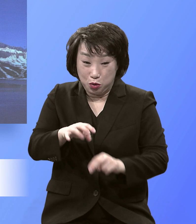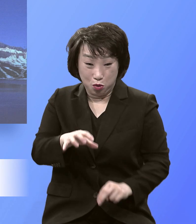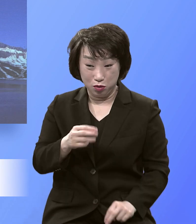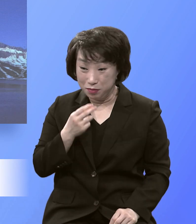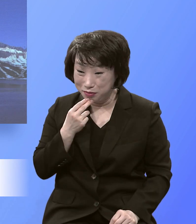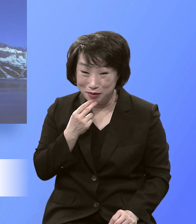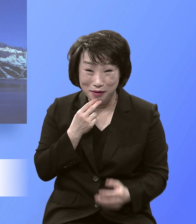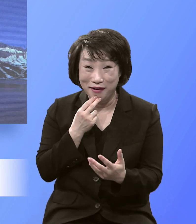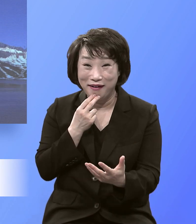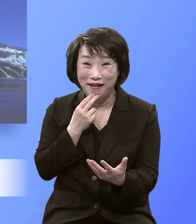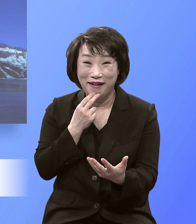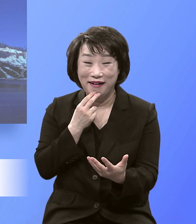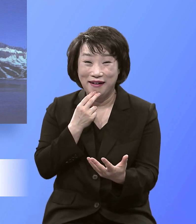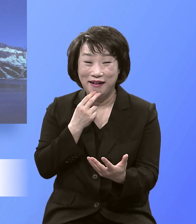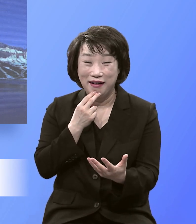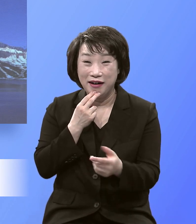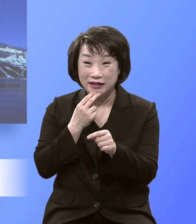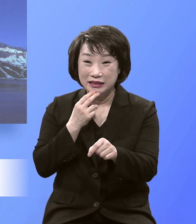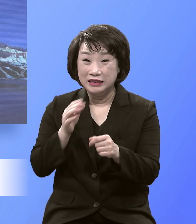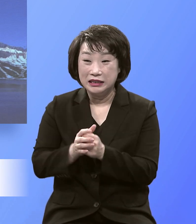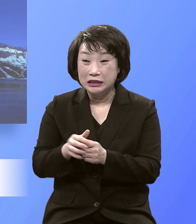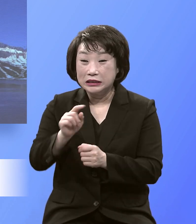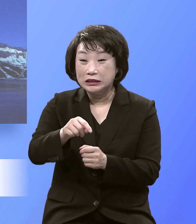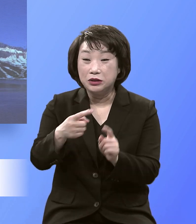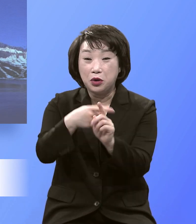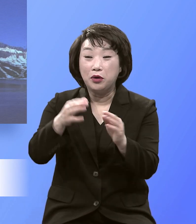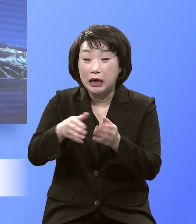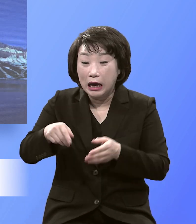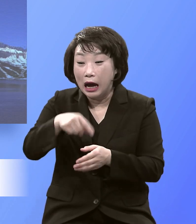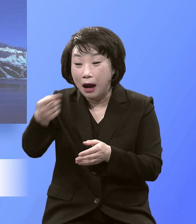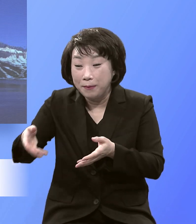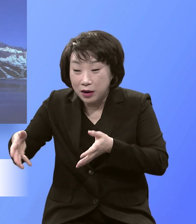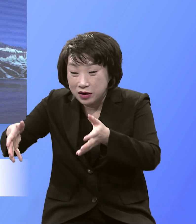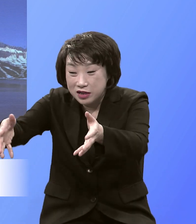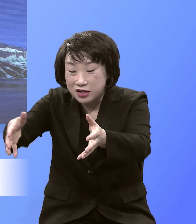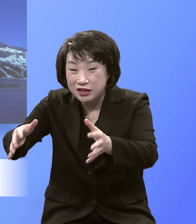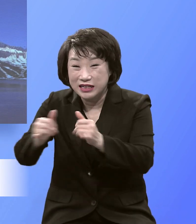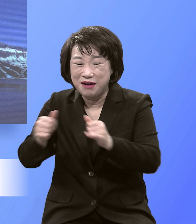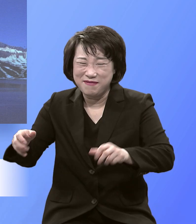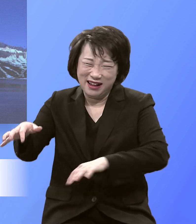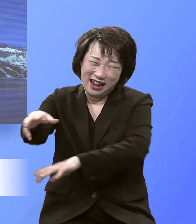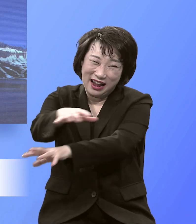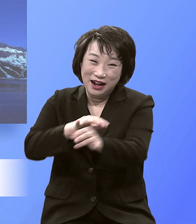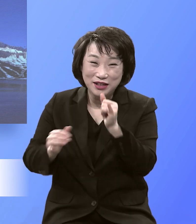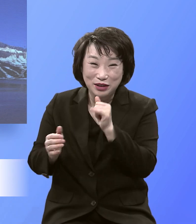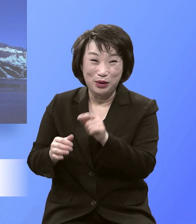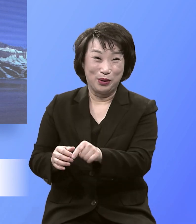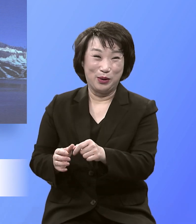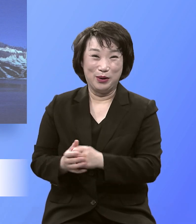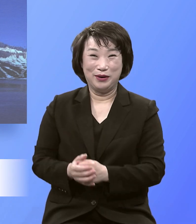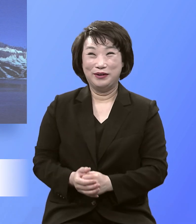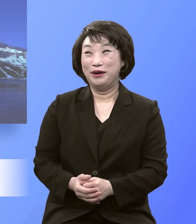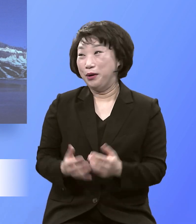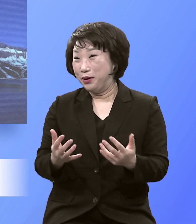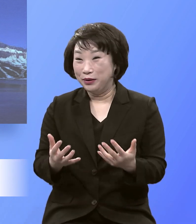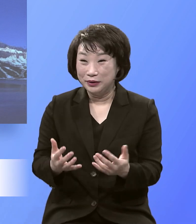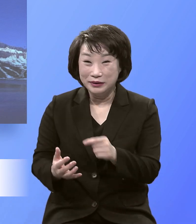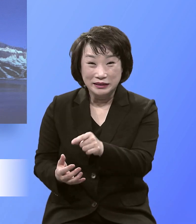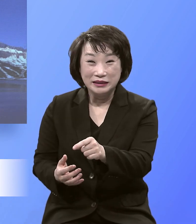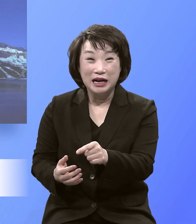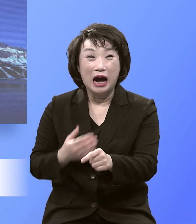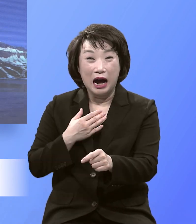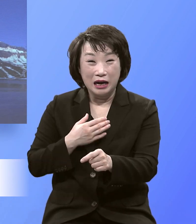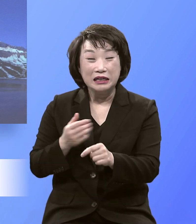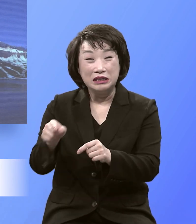없어. 그 앞 도로가 꽉 차. 밖에 있는 도로가 꽉 차. 그럴